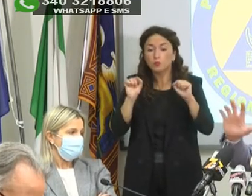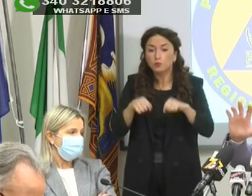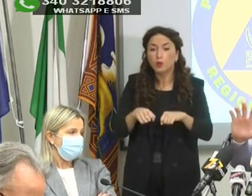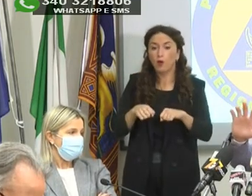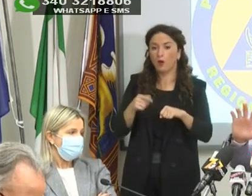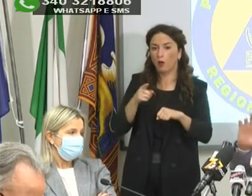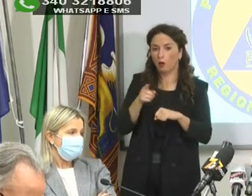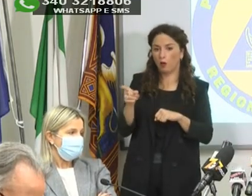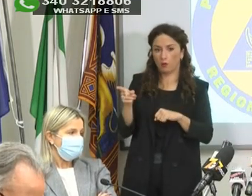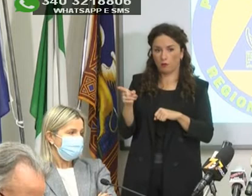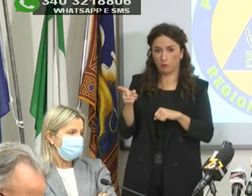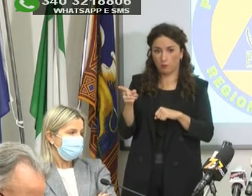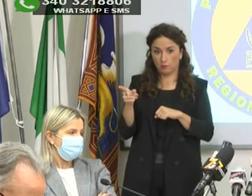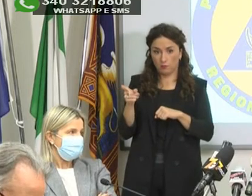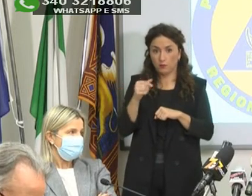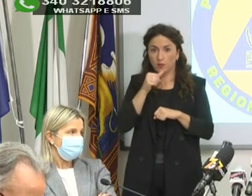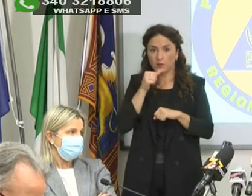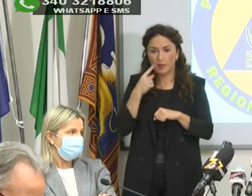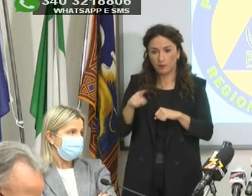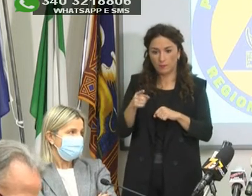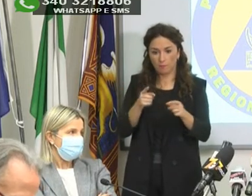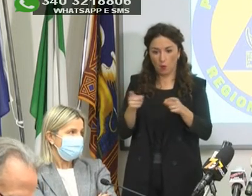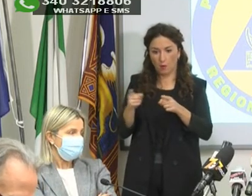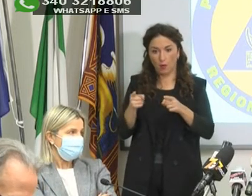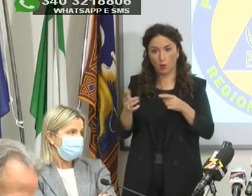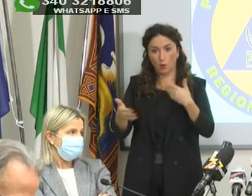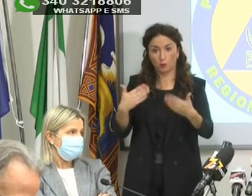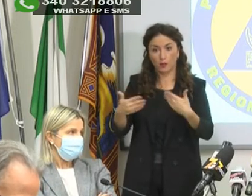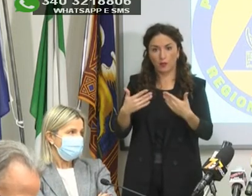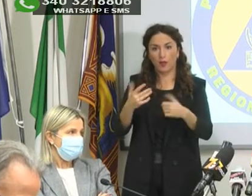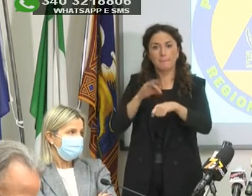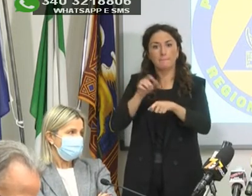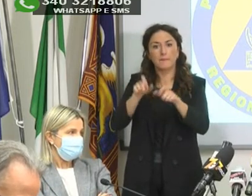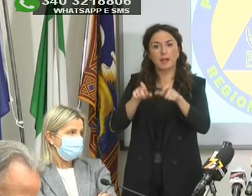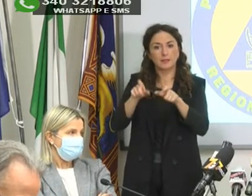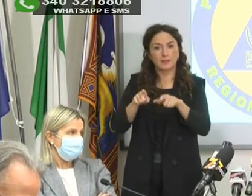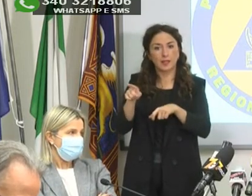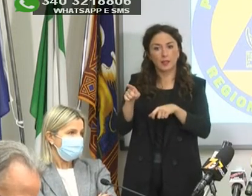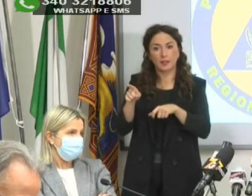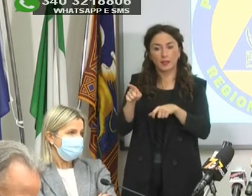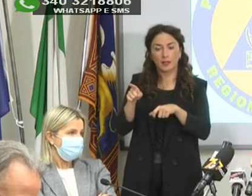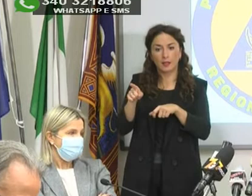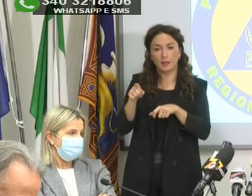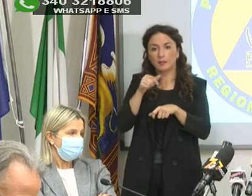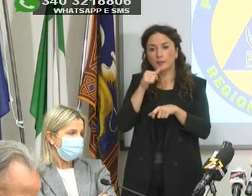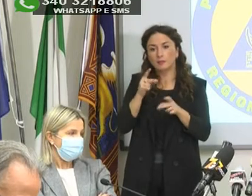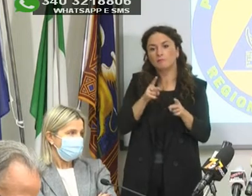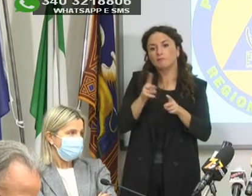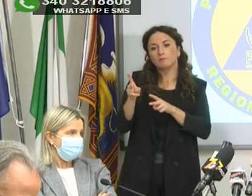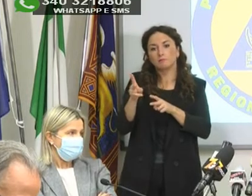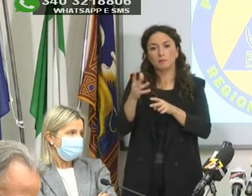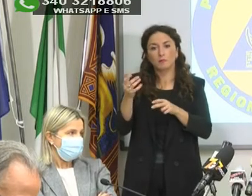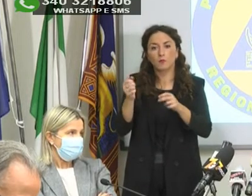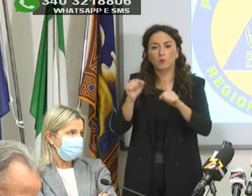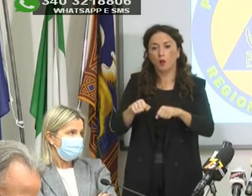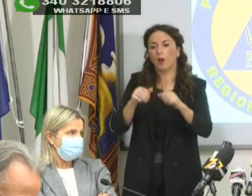potrebbero anche essere utilizzati per un contingente di pazienti, diciamo, che è da semi-ospedalizzare, nel senso che magari chi non riesce